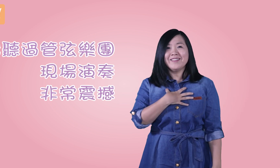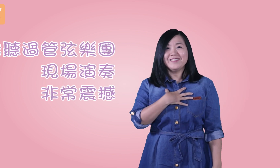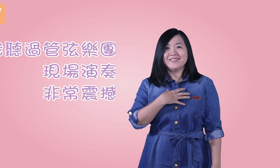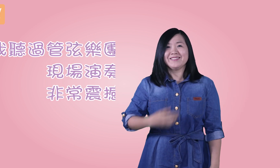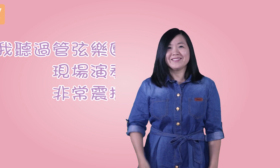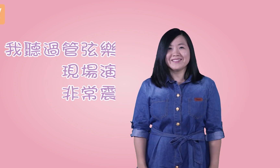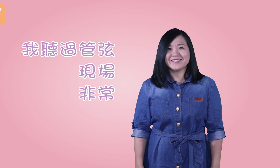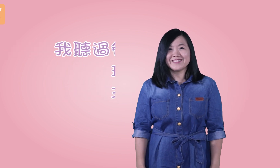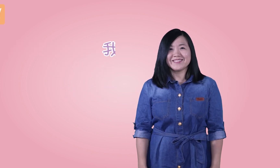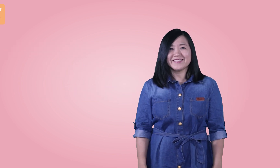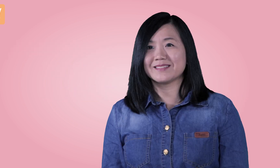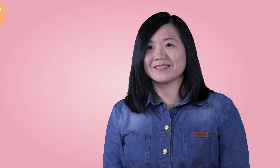撼。